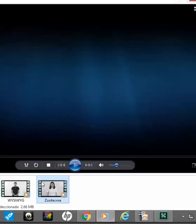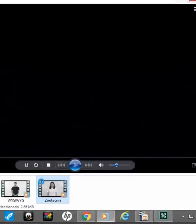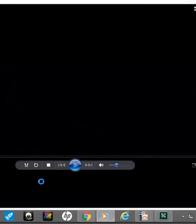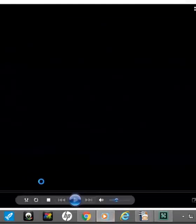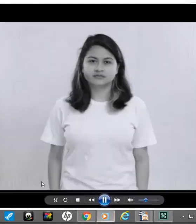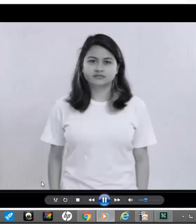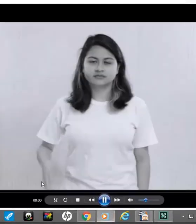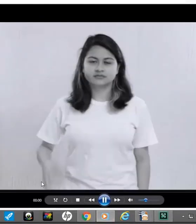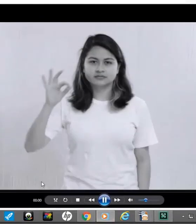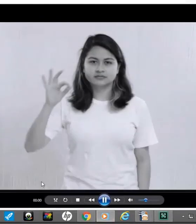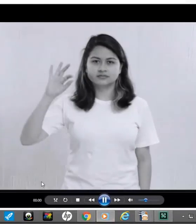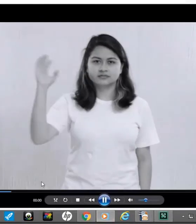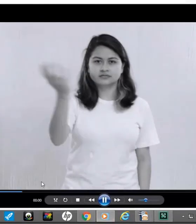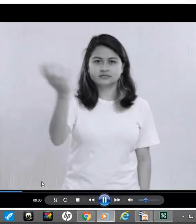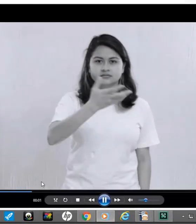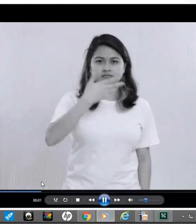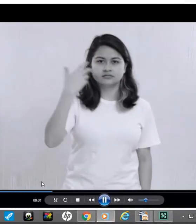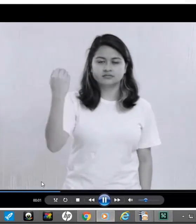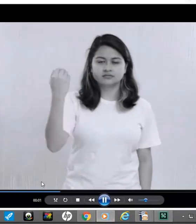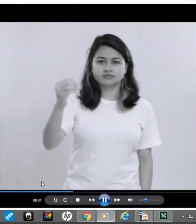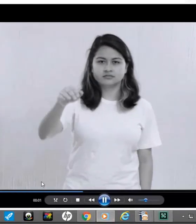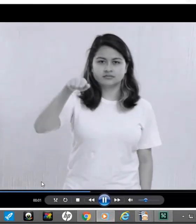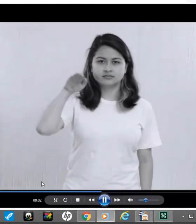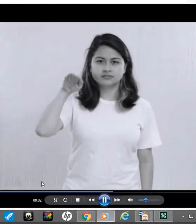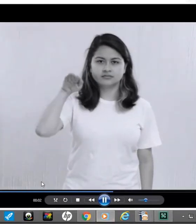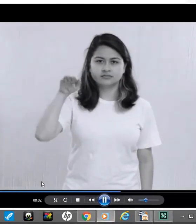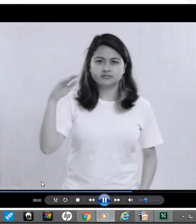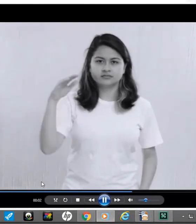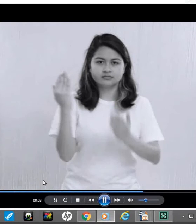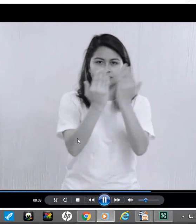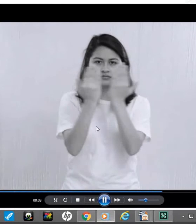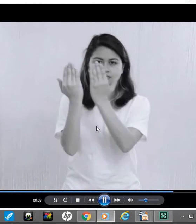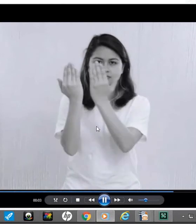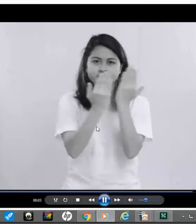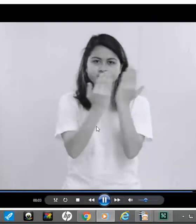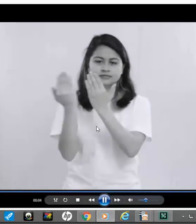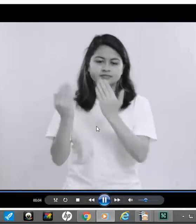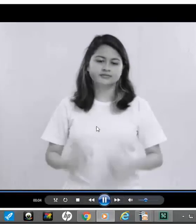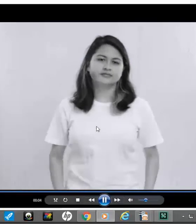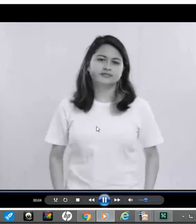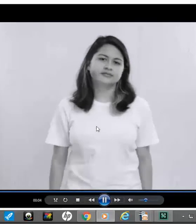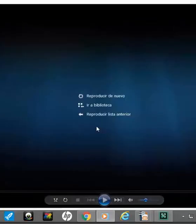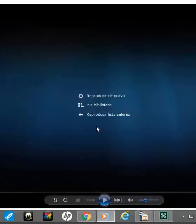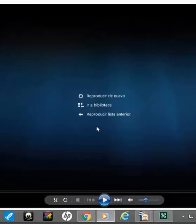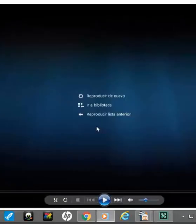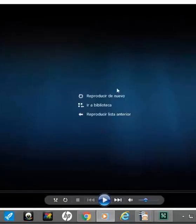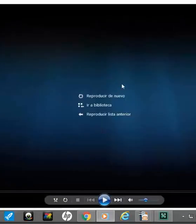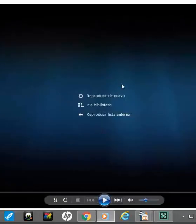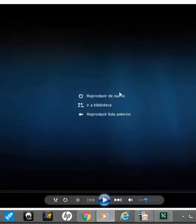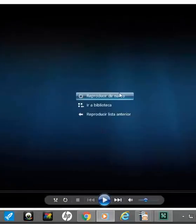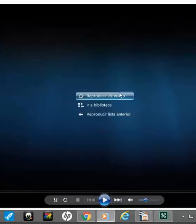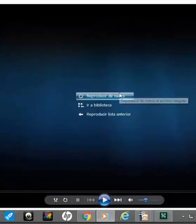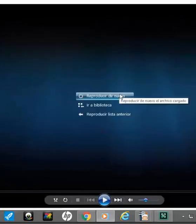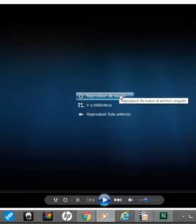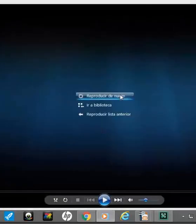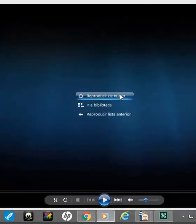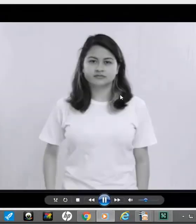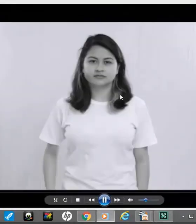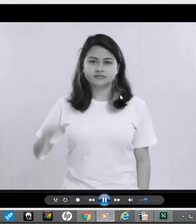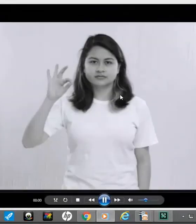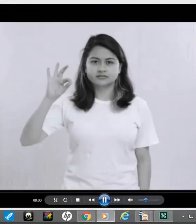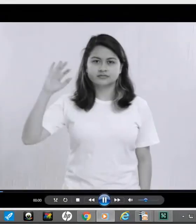Es un problema semiológico. Yo tuve la oportunidad, yo he recibido a 7 jóvenes sordos y de los sordos